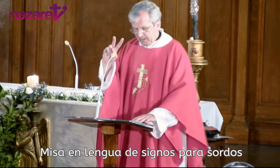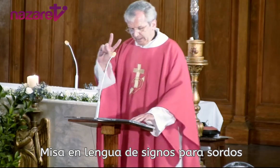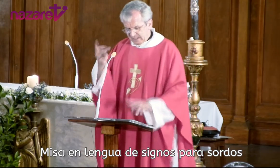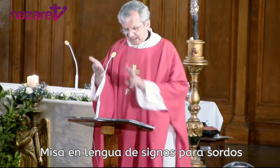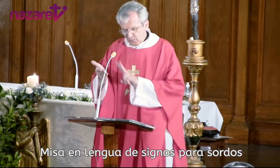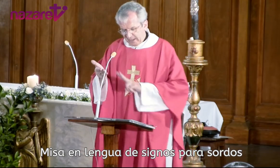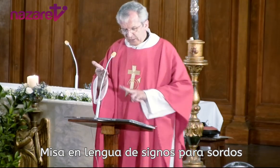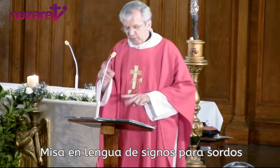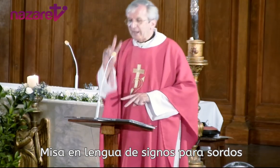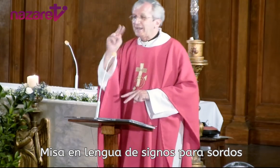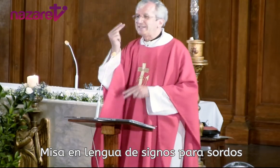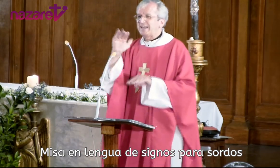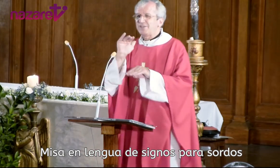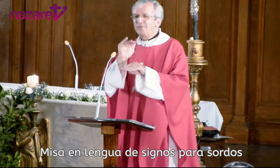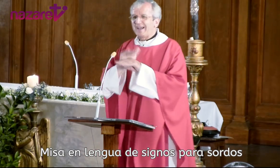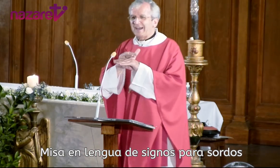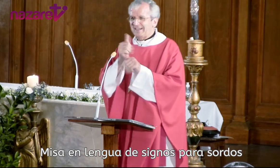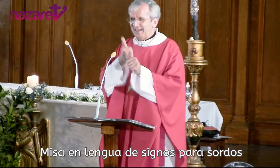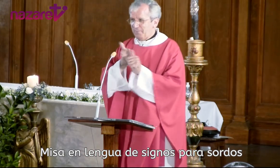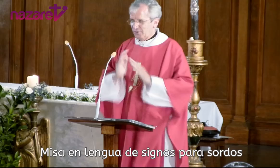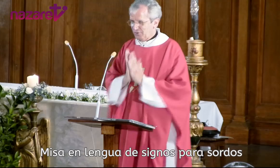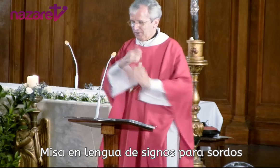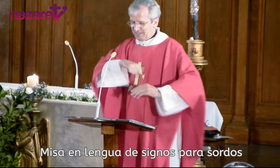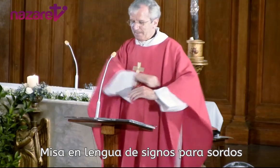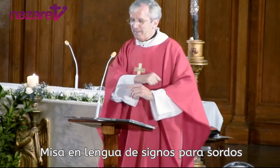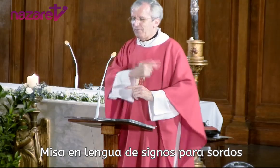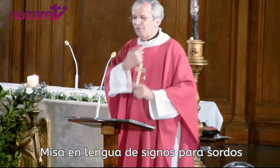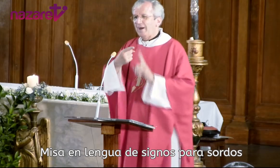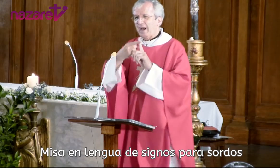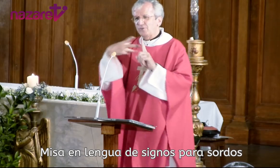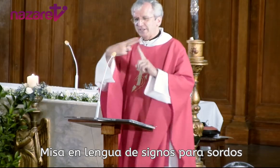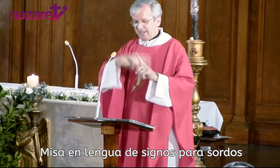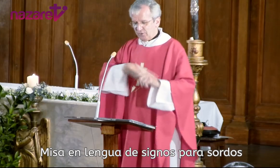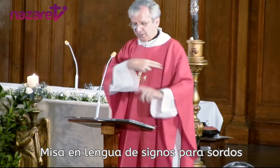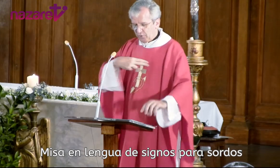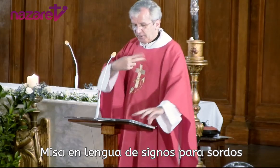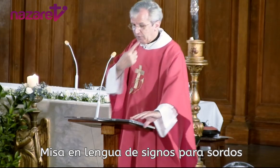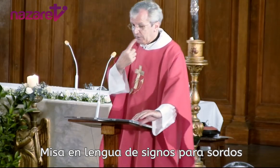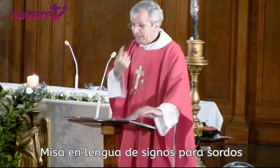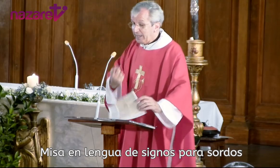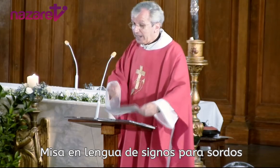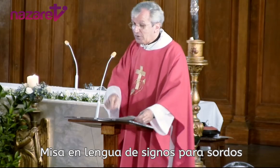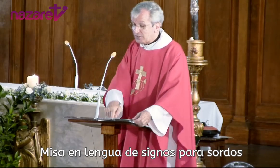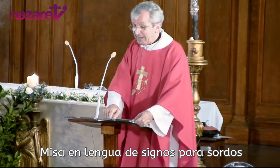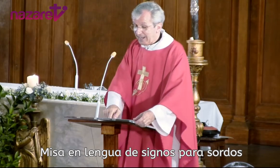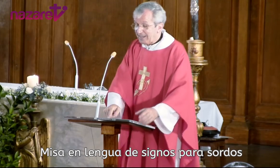Esta segunda lectura es de la segunda carta del apóstol San Pablo a los cristianos de Corinto y nos dirá